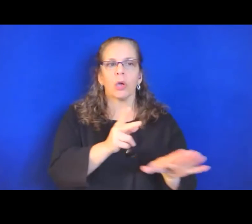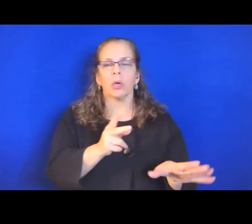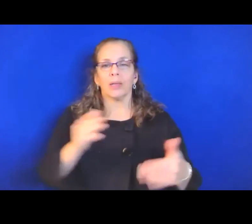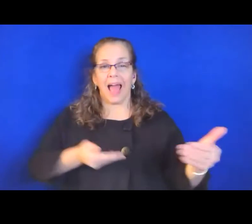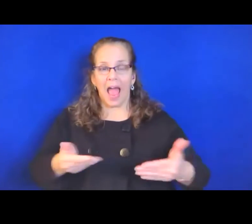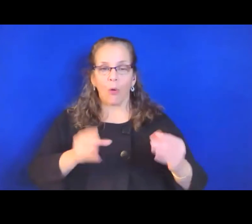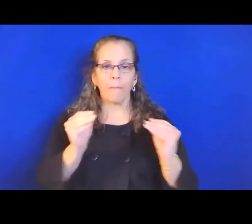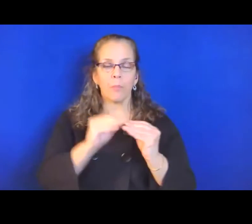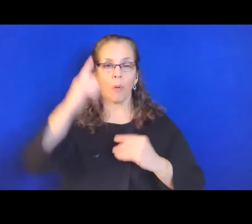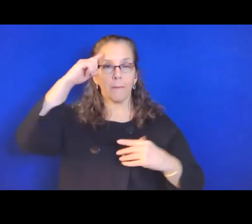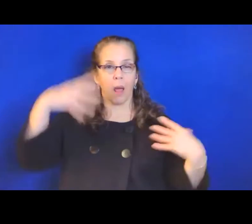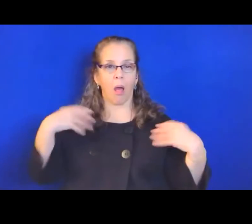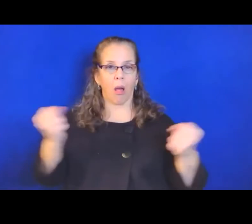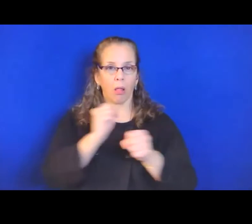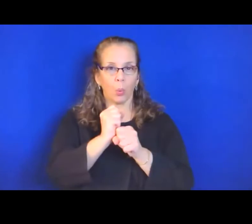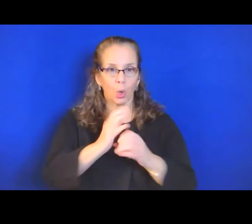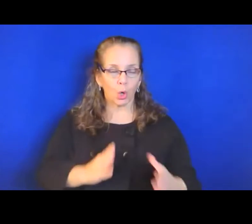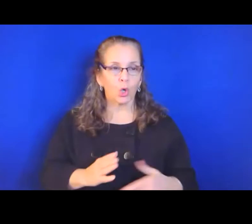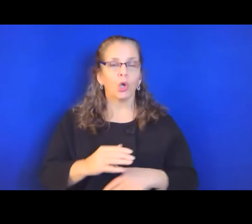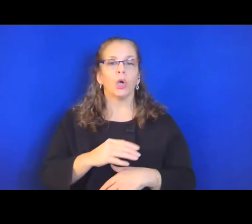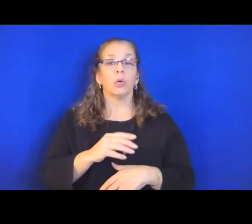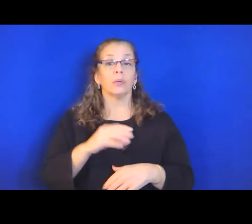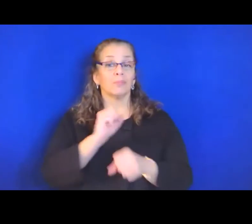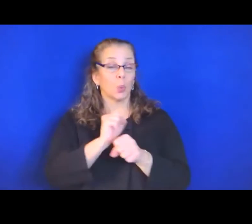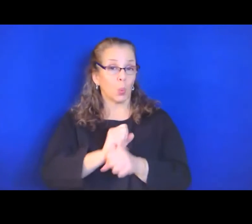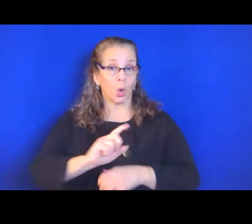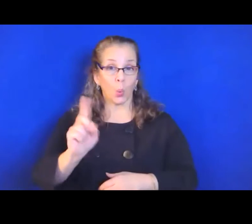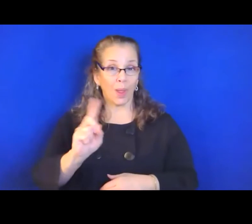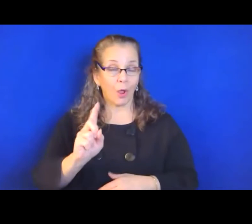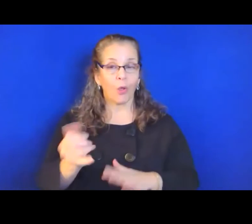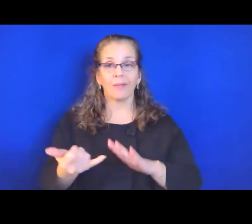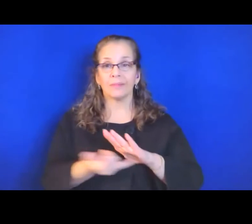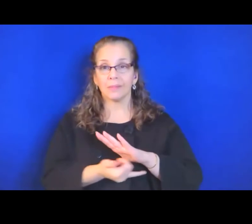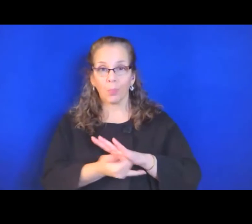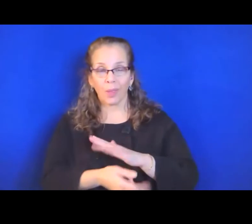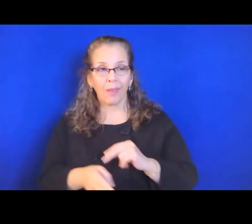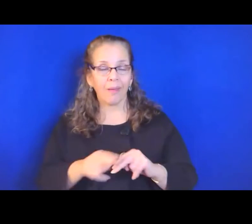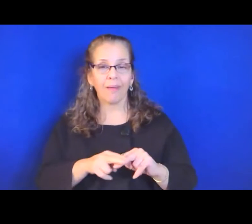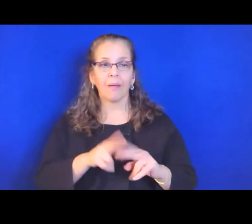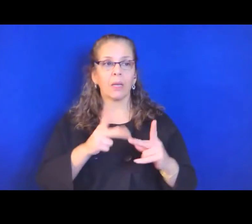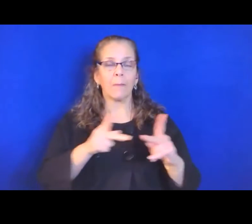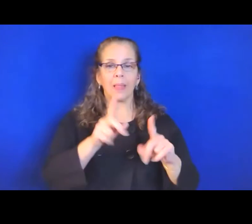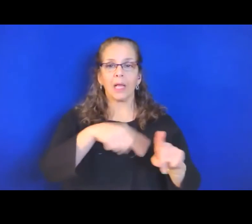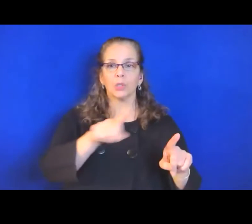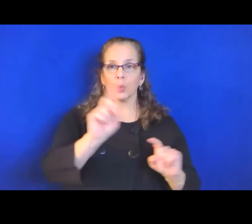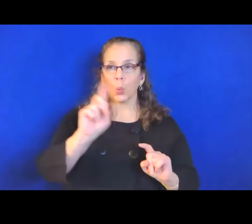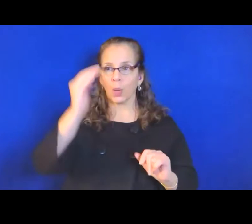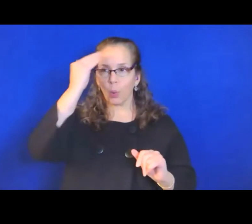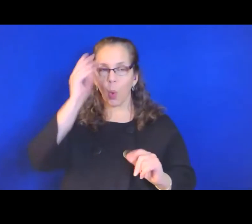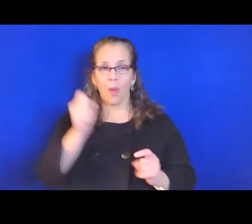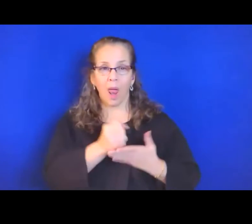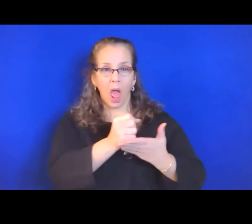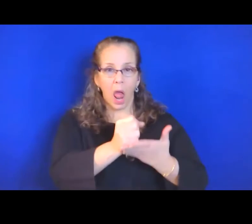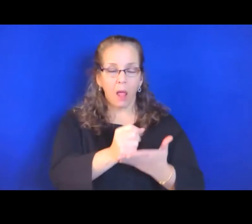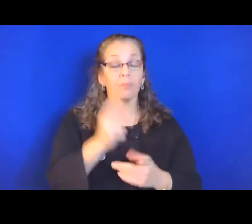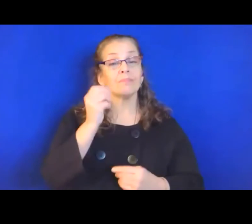资源落到需要的一些人群里面，比如说在一些地铁